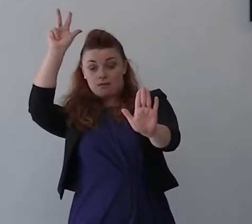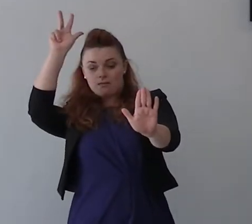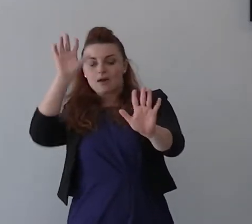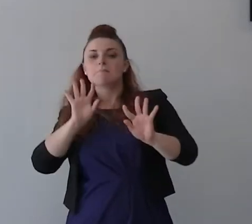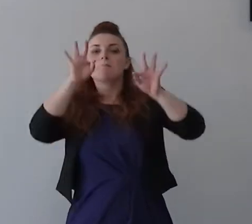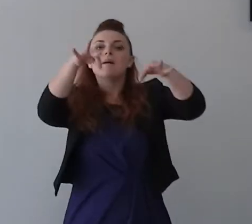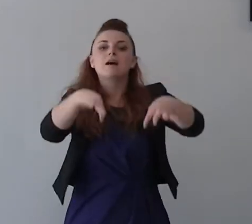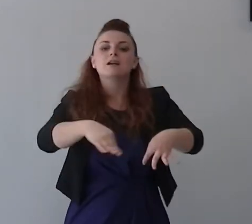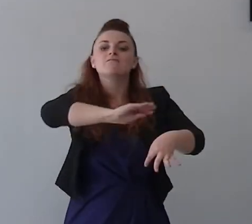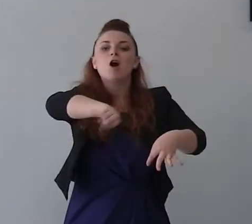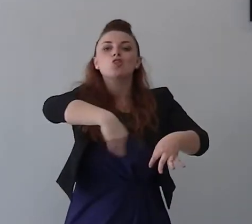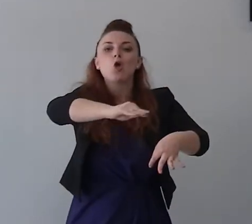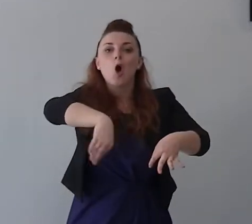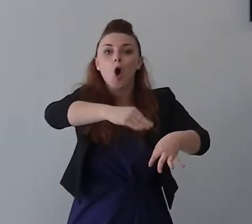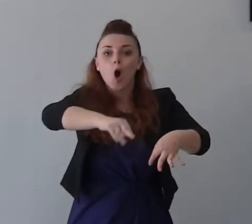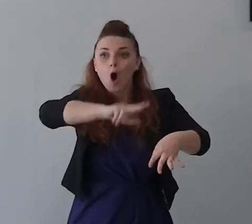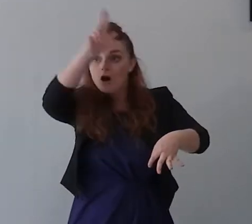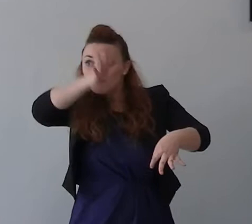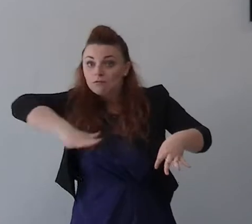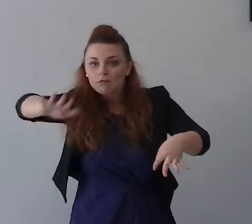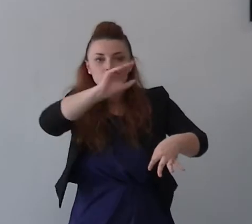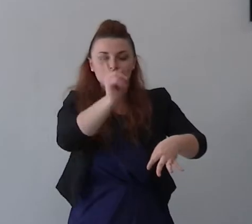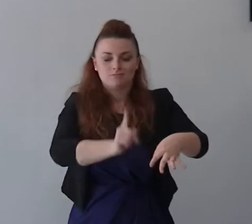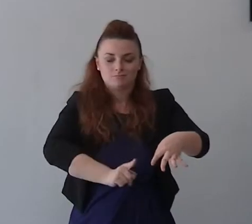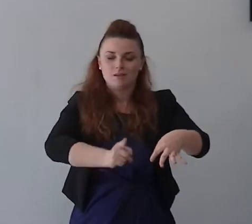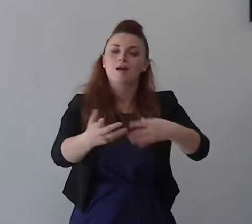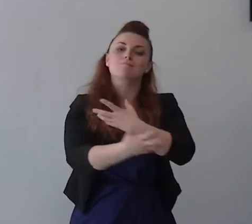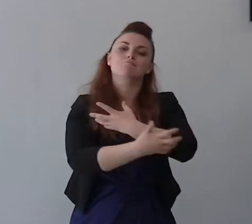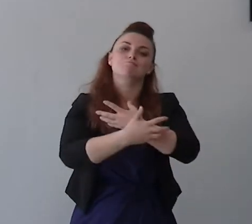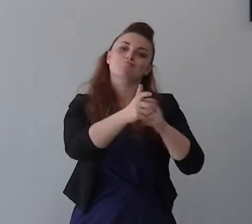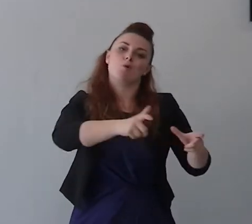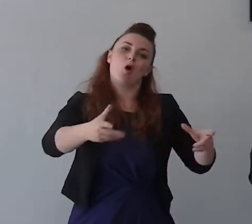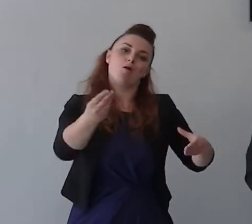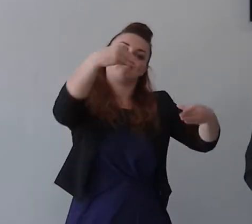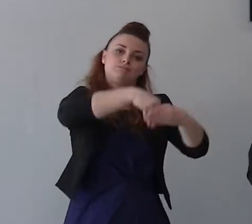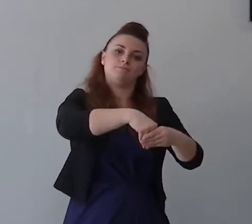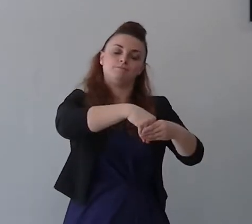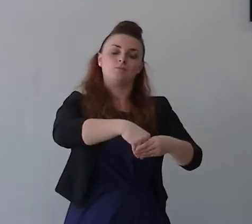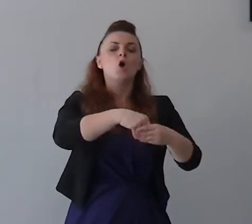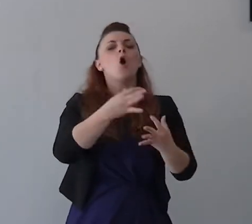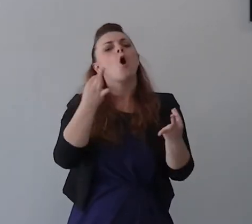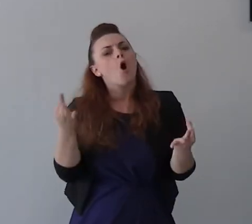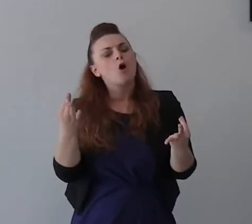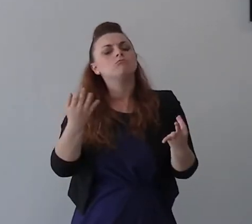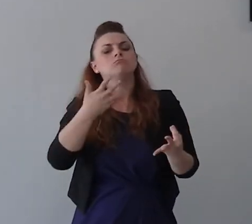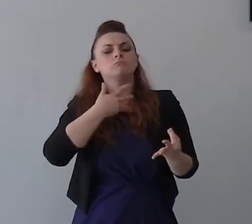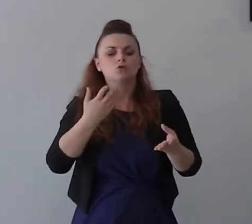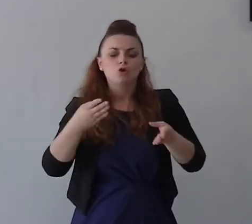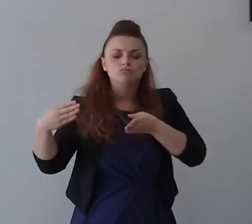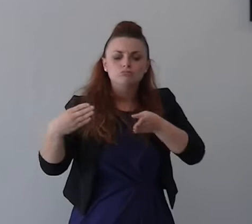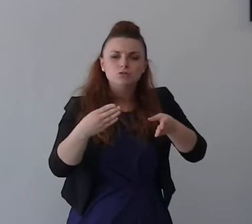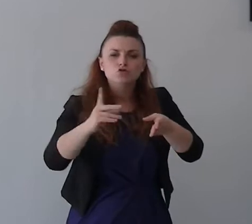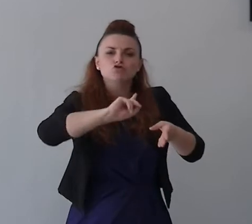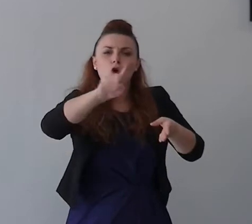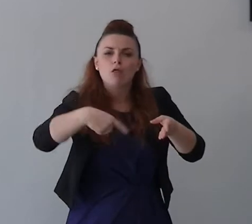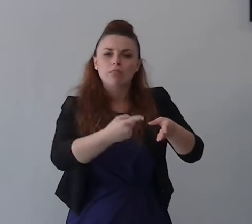dei popoli. Quando Gesù è stato battezzato nel Giordano, vi ricordate? Anche lì è apparso un segno